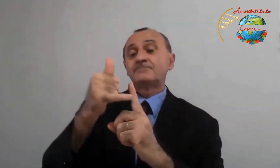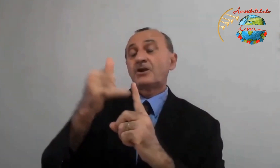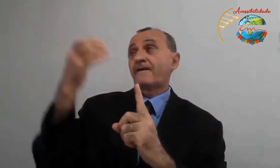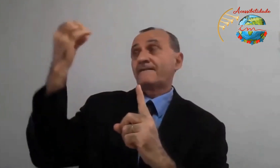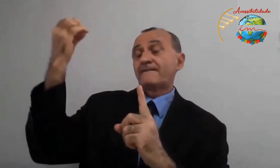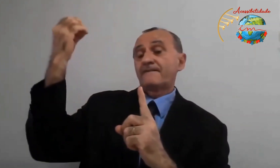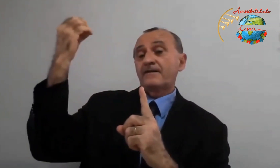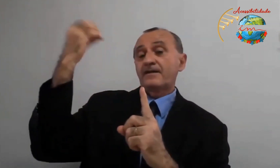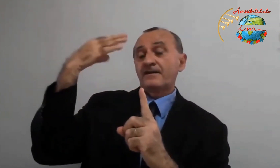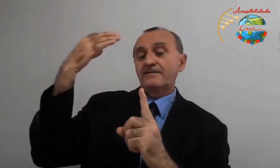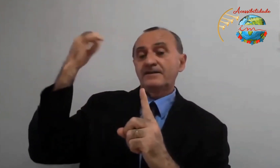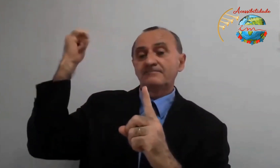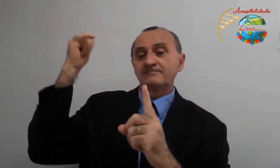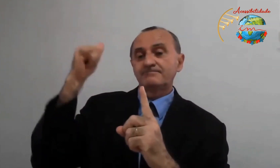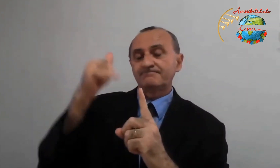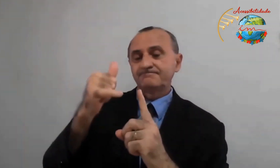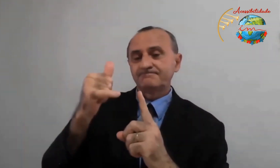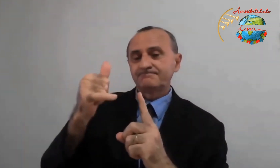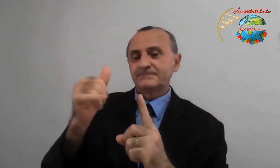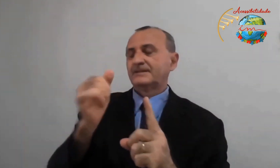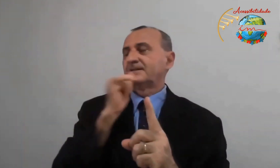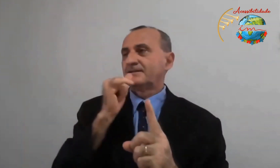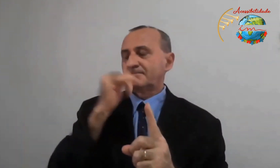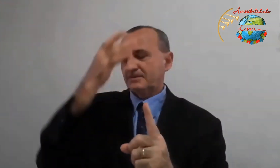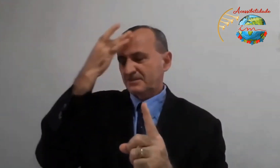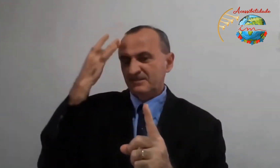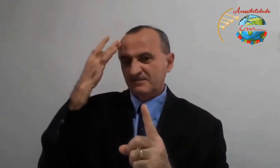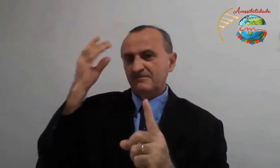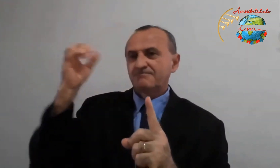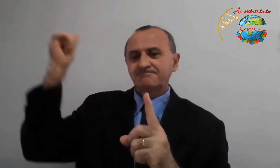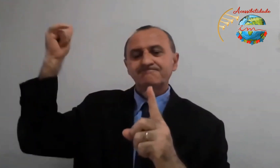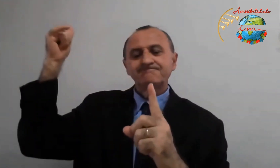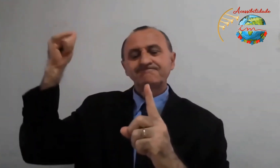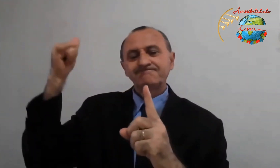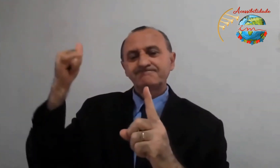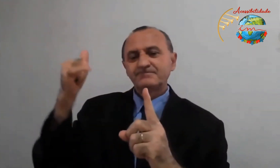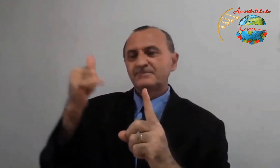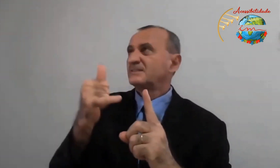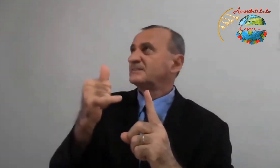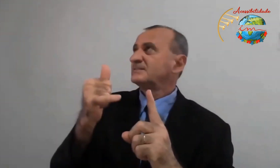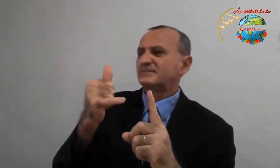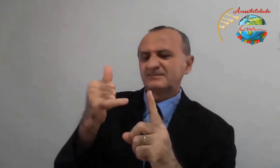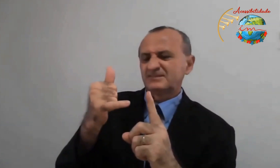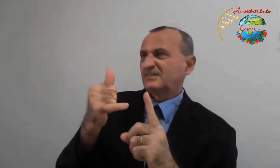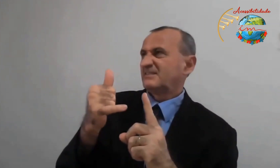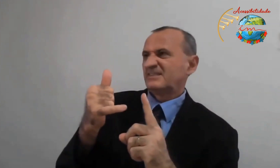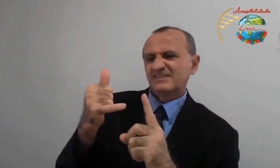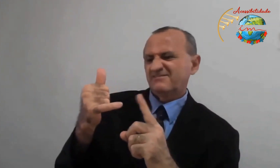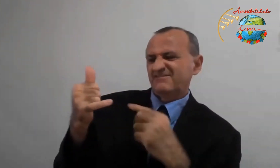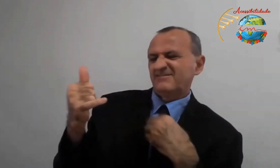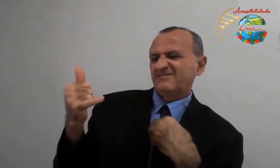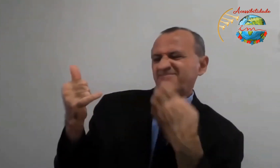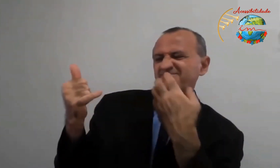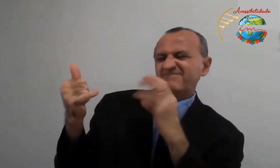vida, revelado pelo Espírito Santo. Então, por exemplo, quando a pessoa não